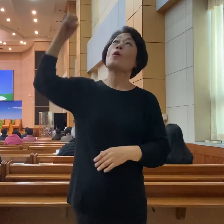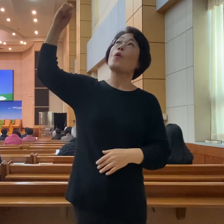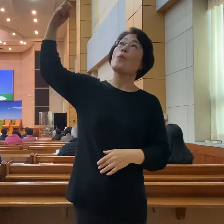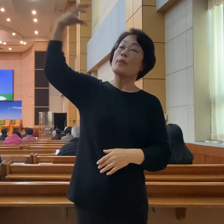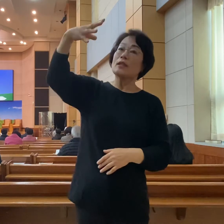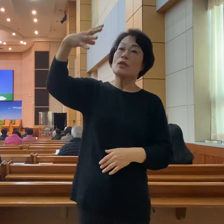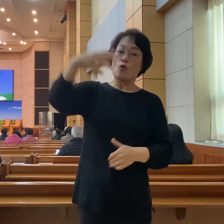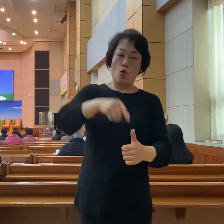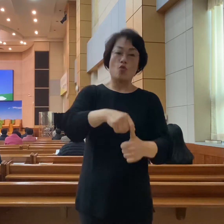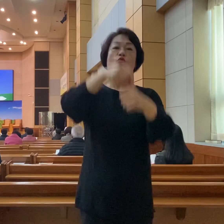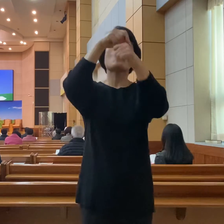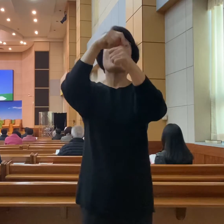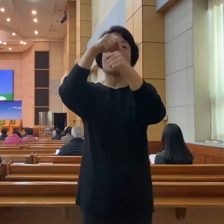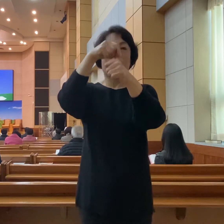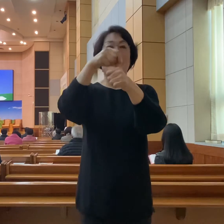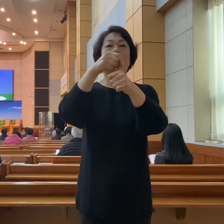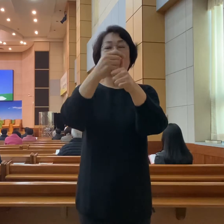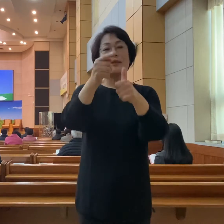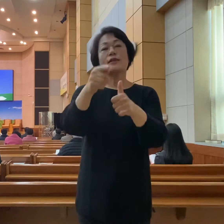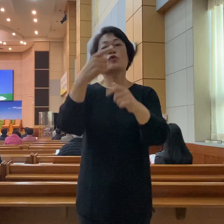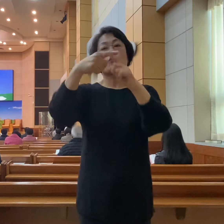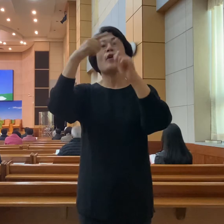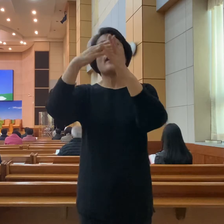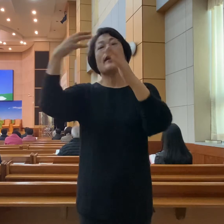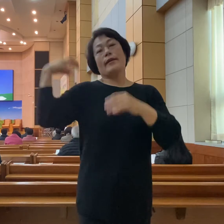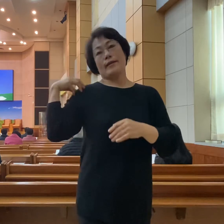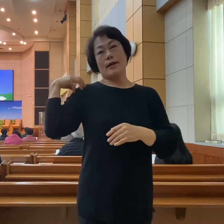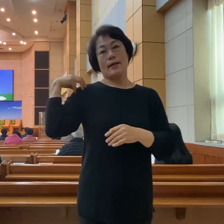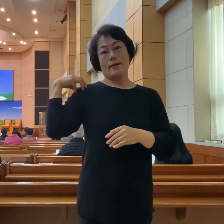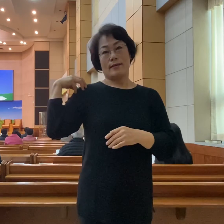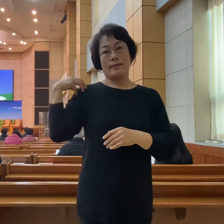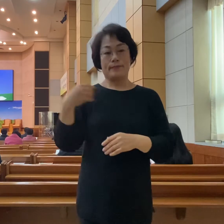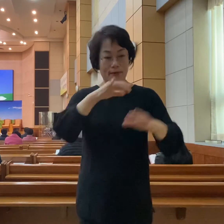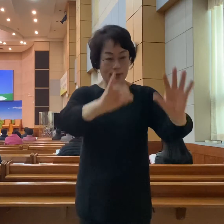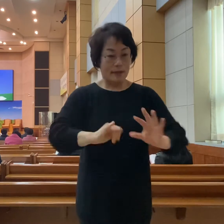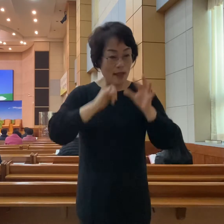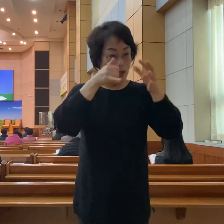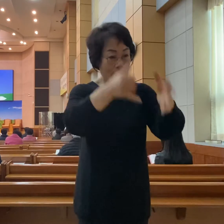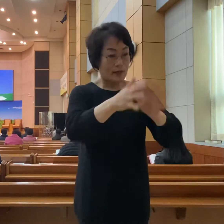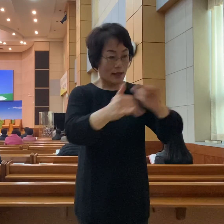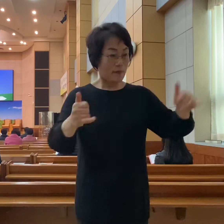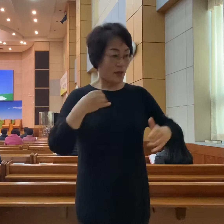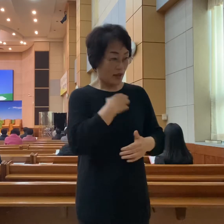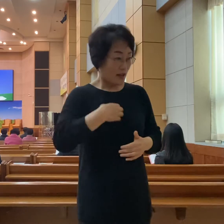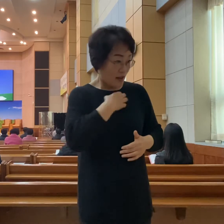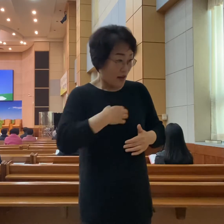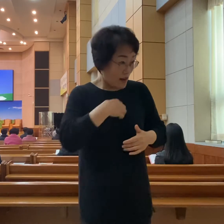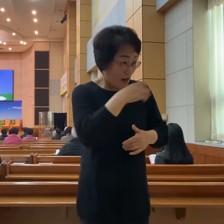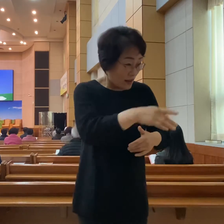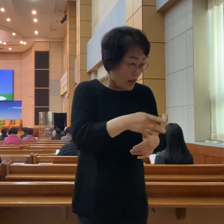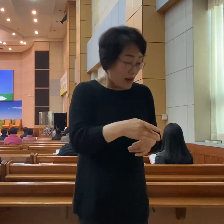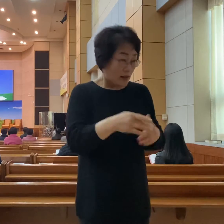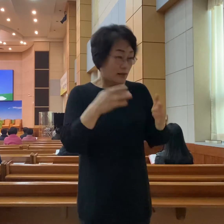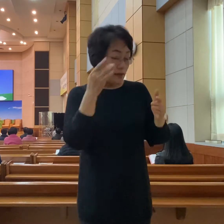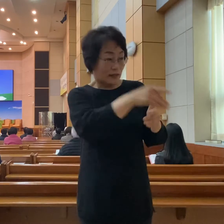되고 구원의 방주의 역할을 교회가 하는 것이죠. 세상 사람들 염려하는 것 다 염려하고 걱정하고